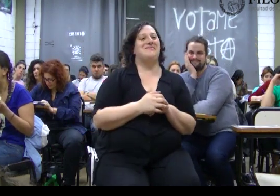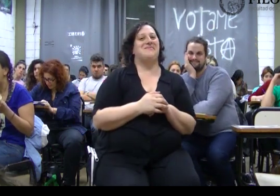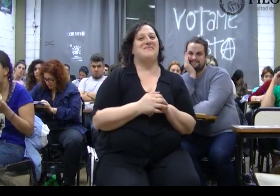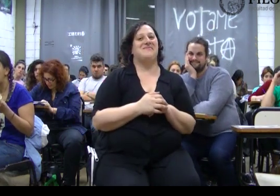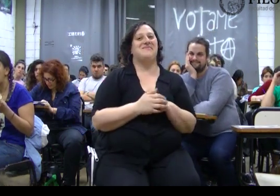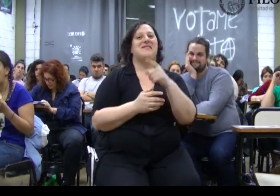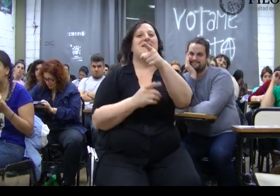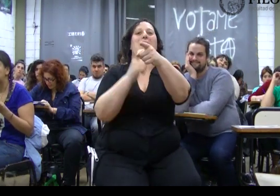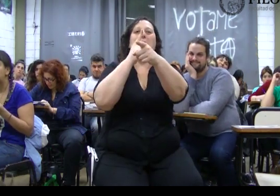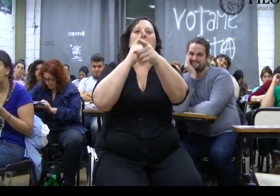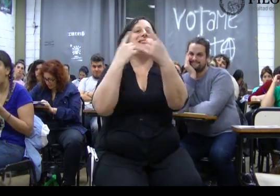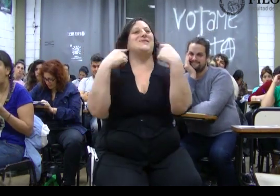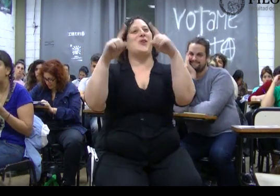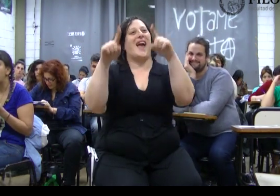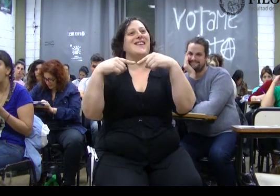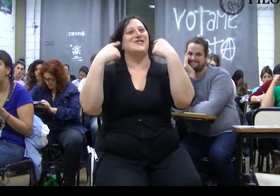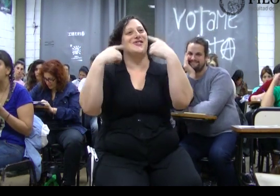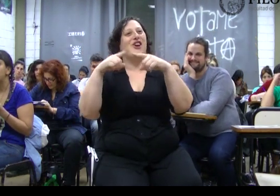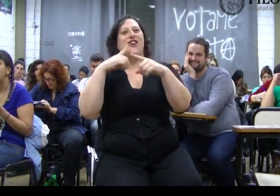Casi una canción, claro, eso.